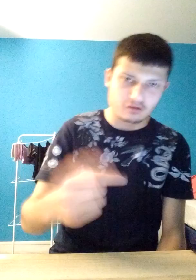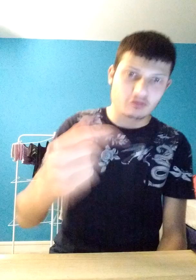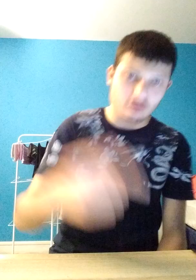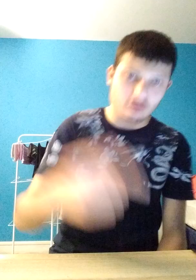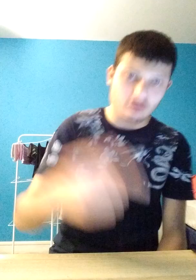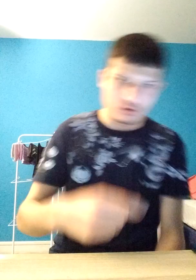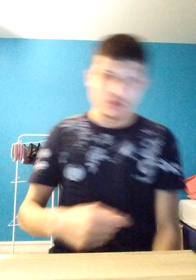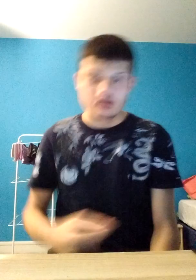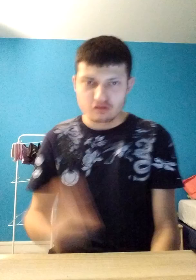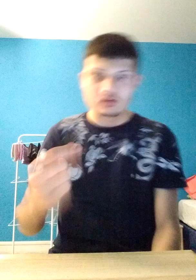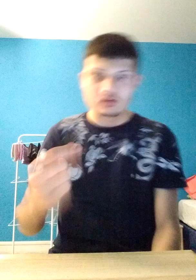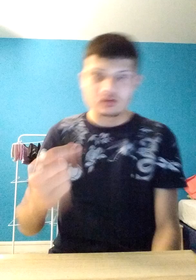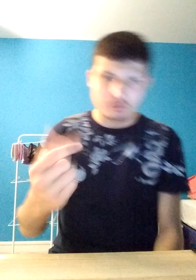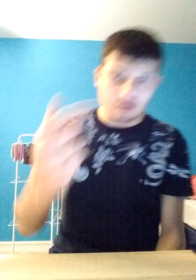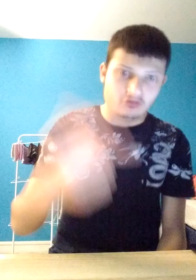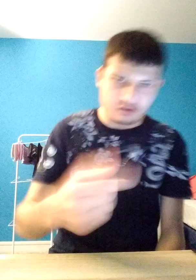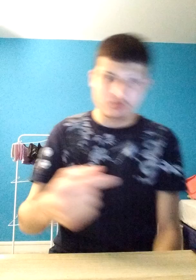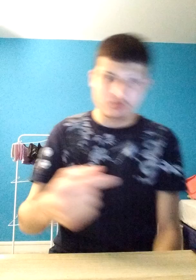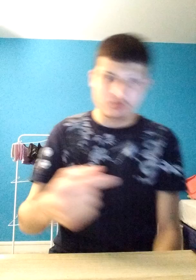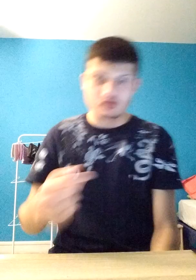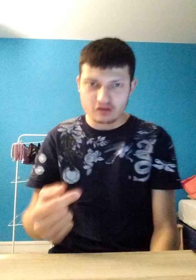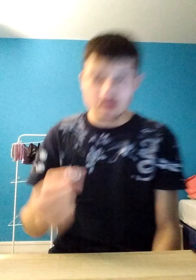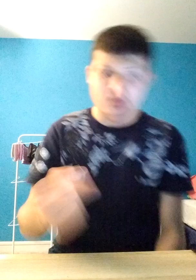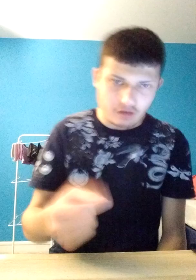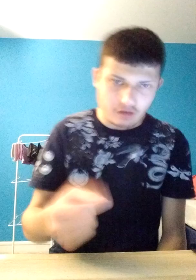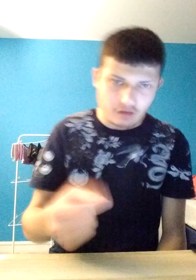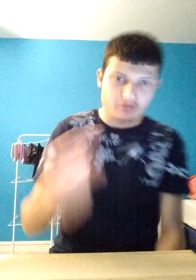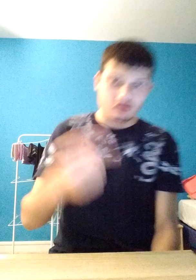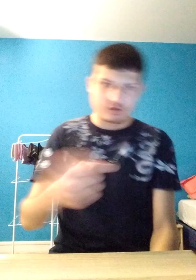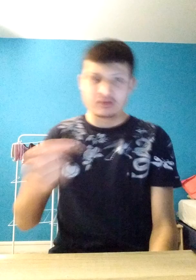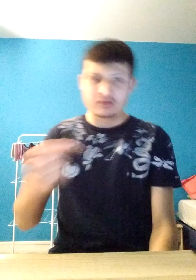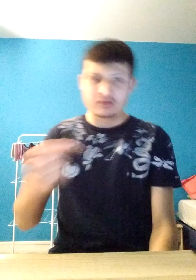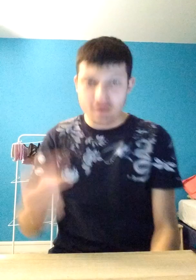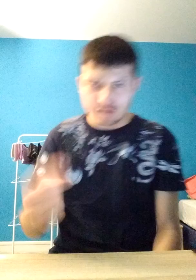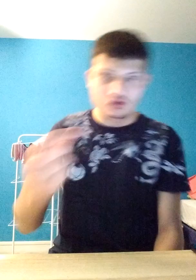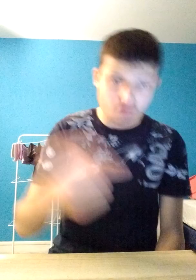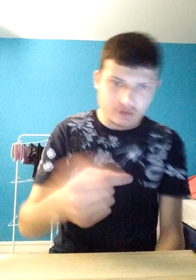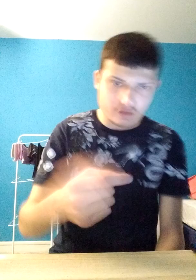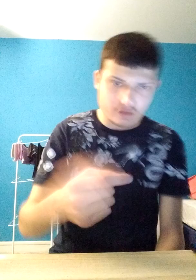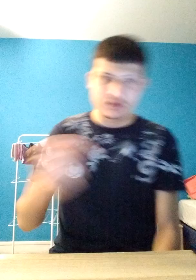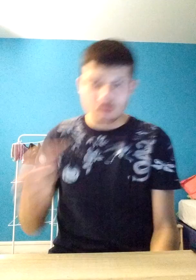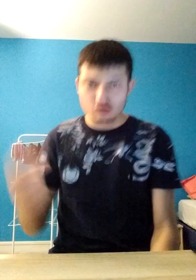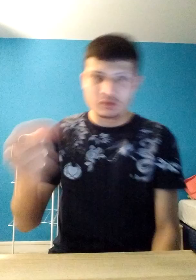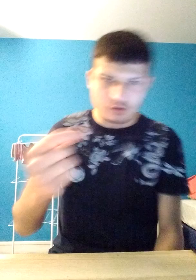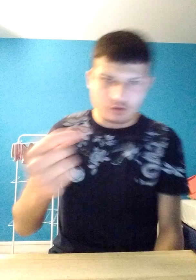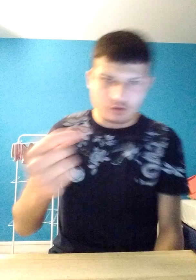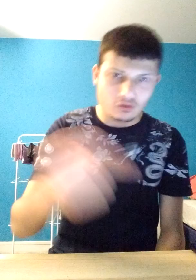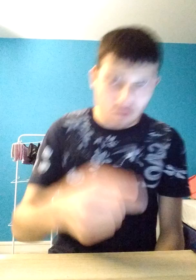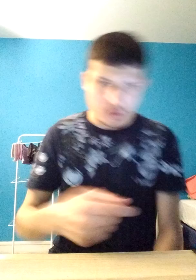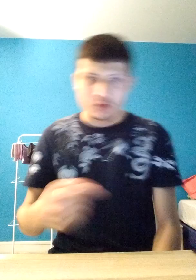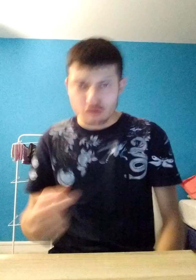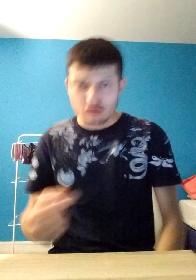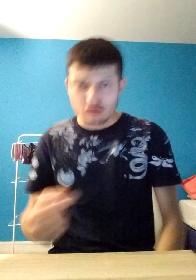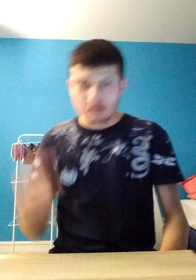mes parents, j'écoutais mes parents, je faisais pas de conneries. À part que j'ai jamais arrivé de voler la carte bleue à mes parents. Mais quand mes parents